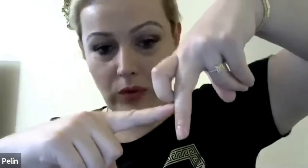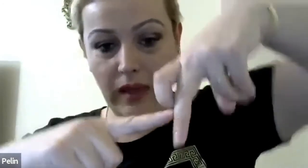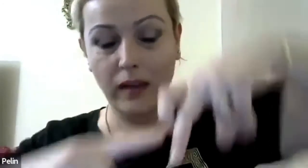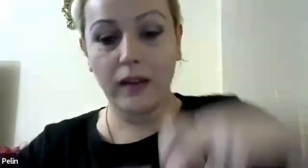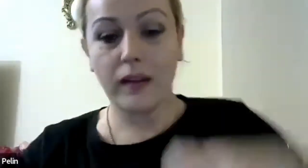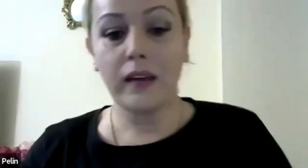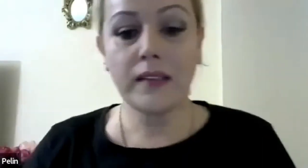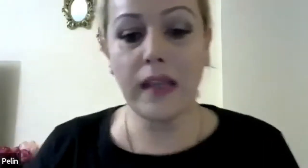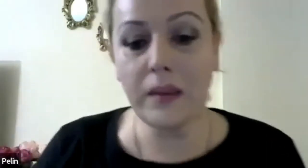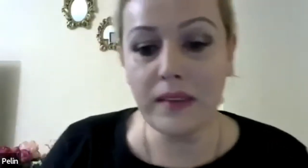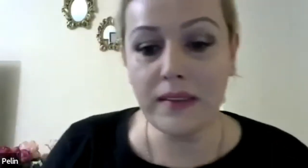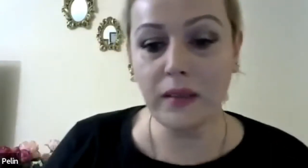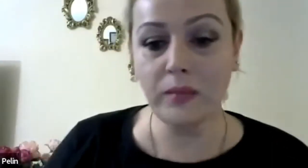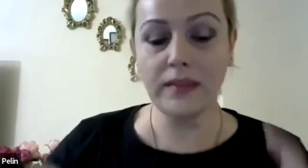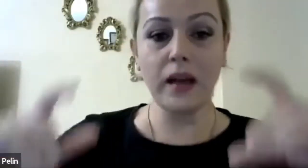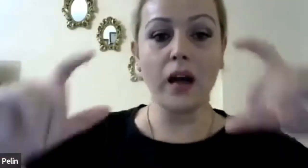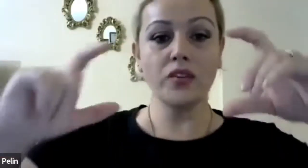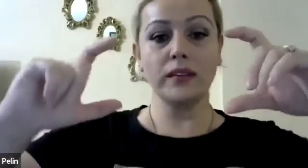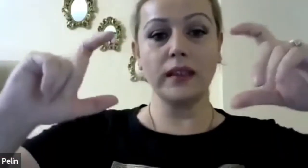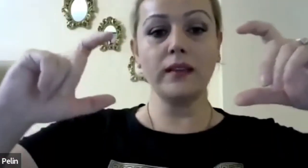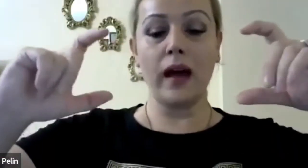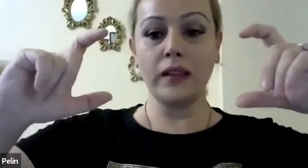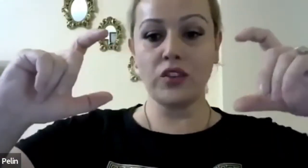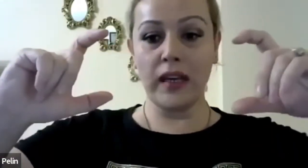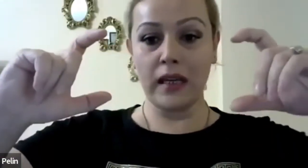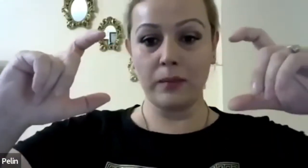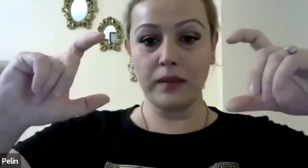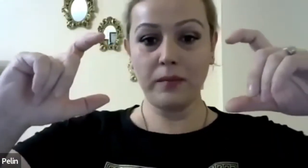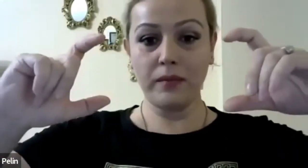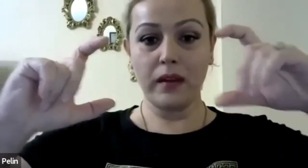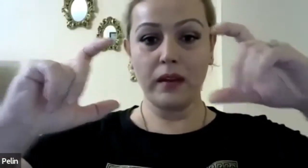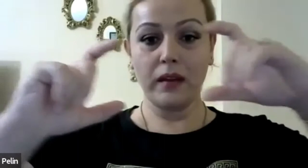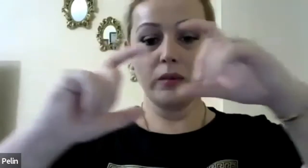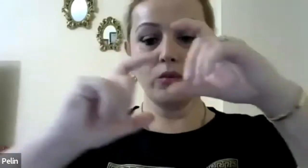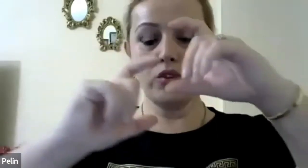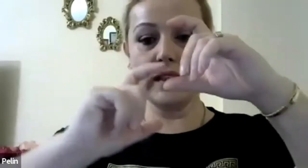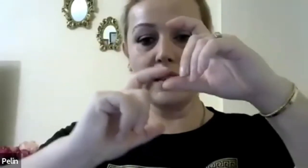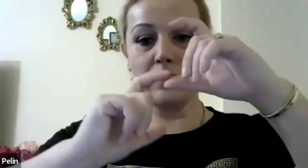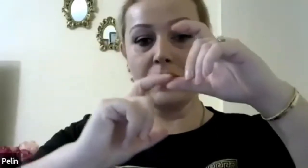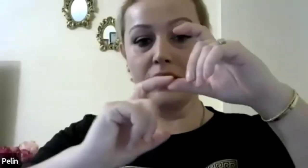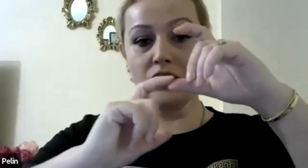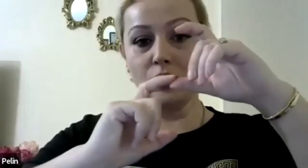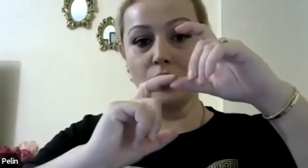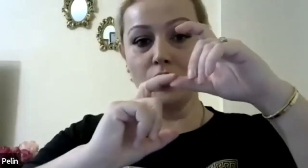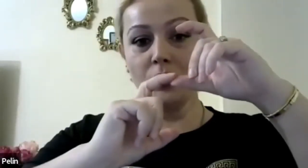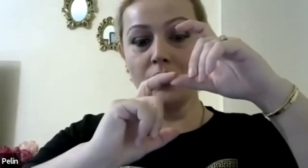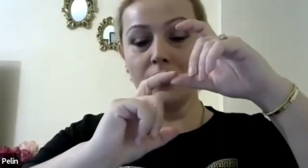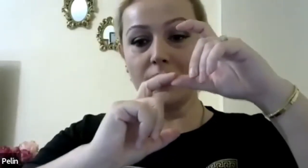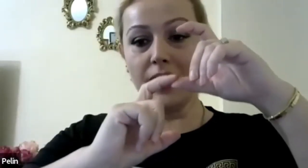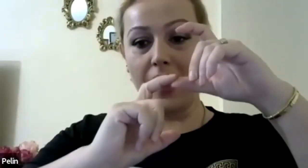Güzel. S demek istediğimde ise karşılıklı 2 tane C yaptım. Bu şekilde birleştiriyorum. S.